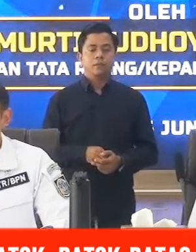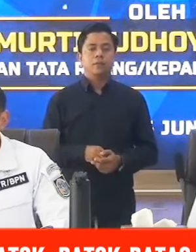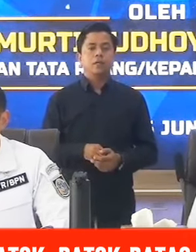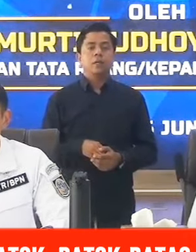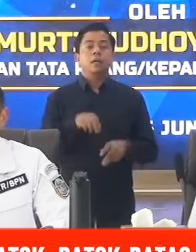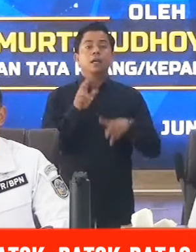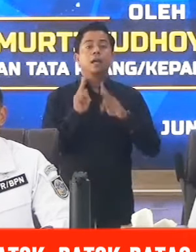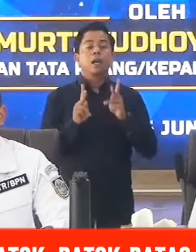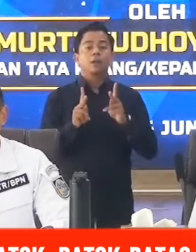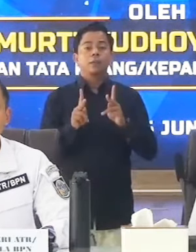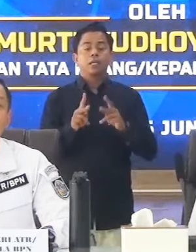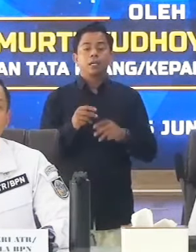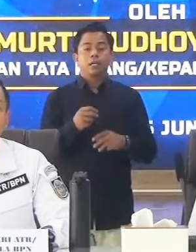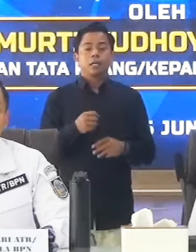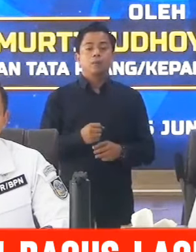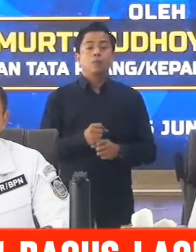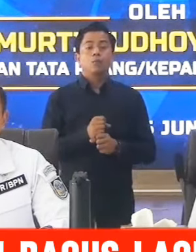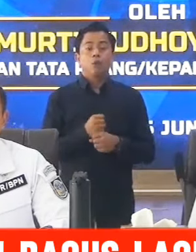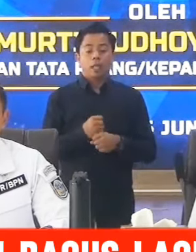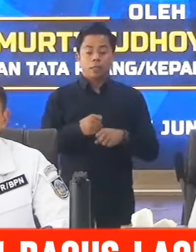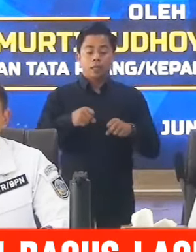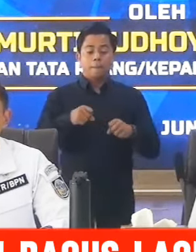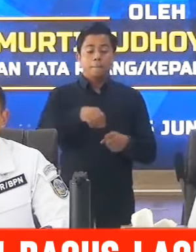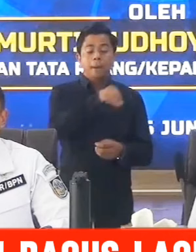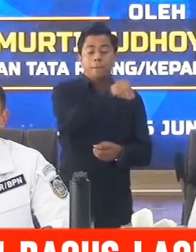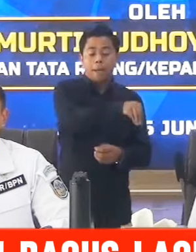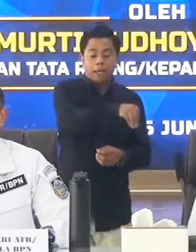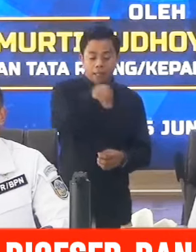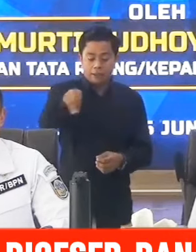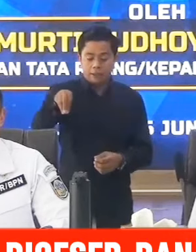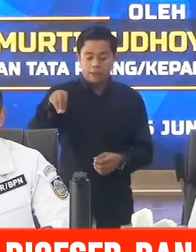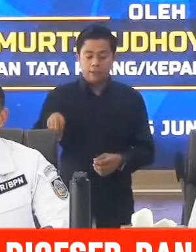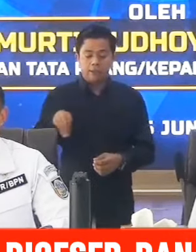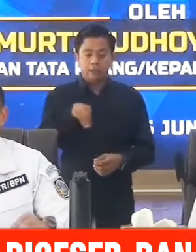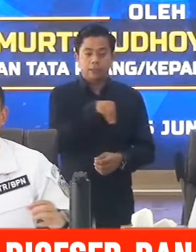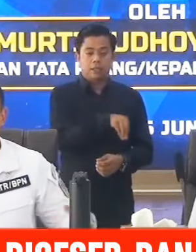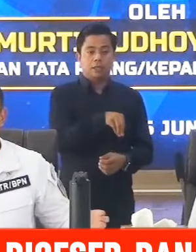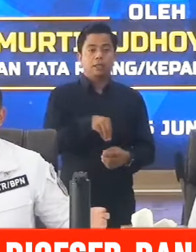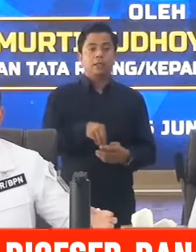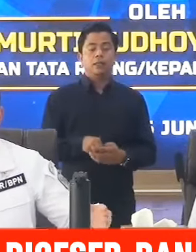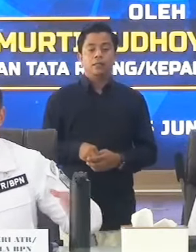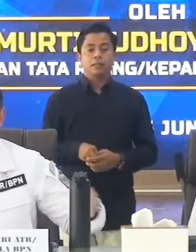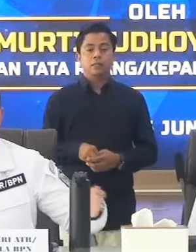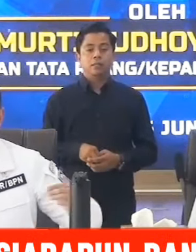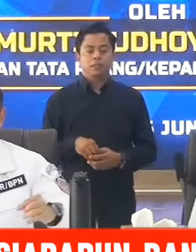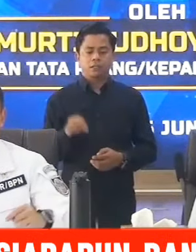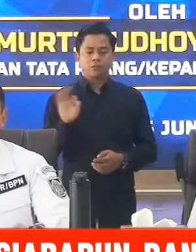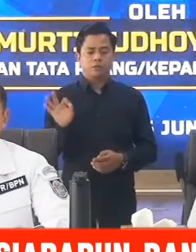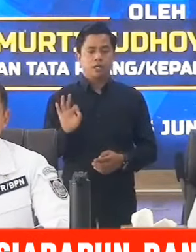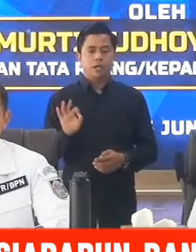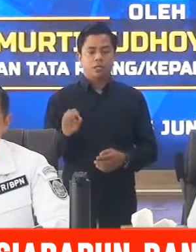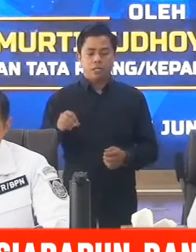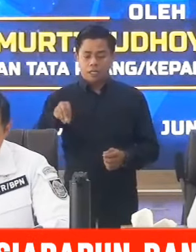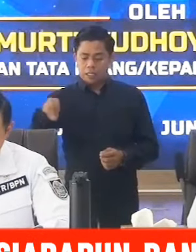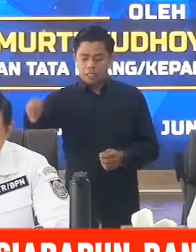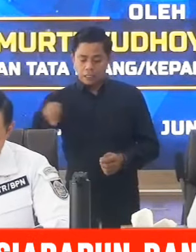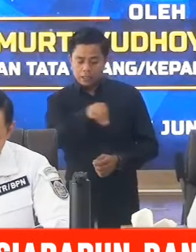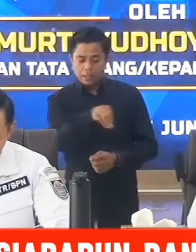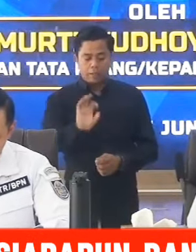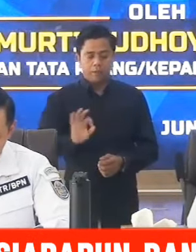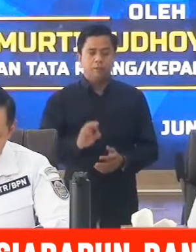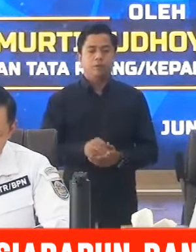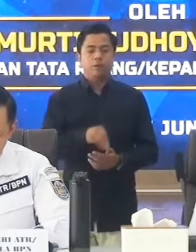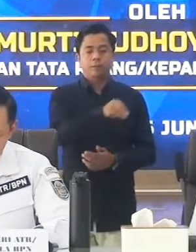segera pasang patok-patok batas yang lebih permanen, lebih bagus lagi sehingga tidak mudah digeser dan akhirnya disorot oleh